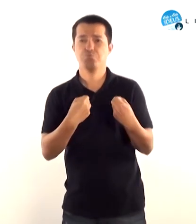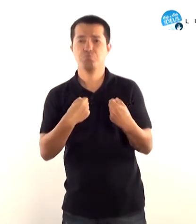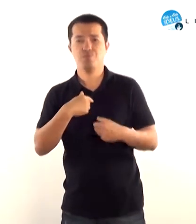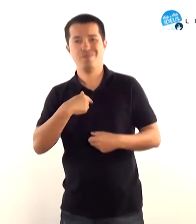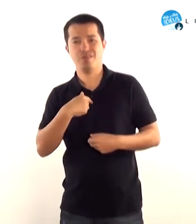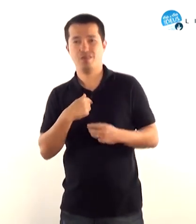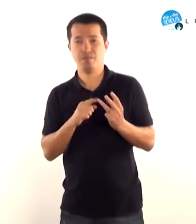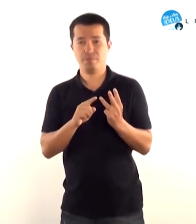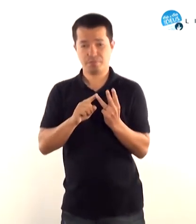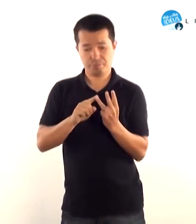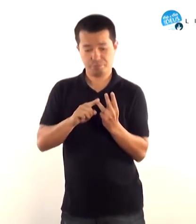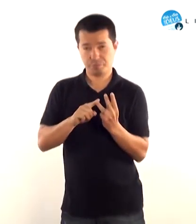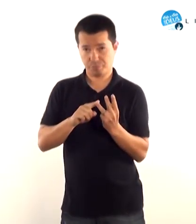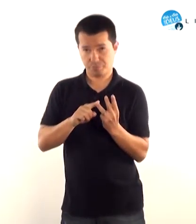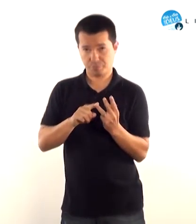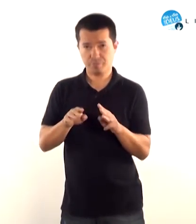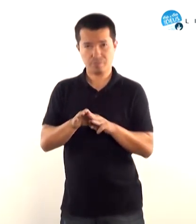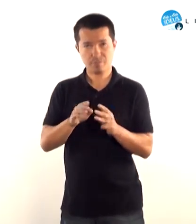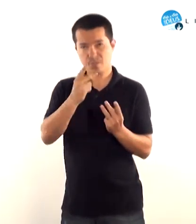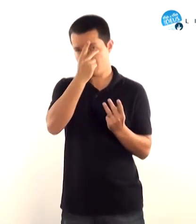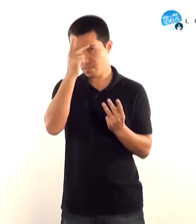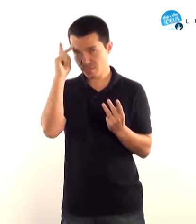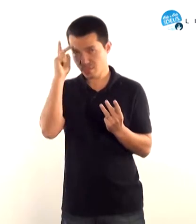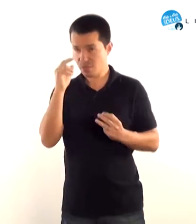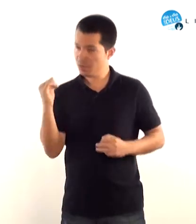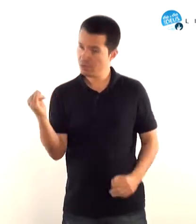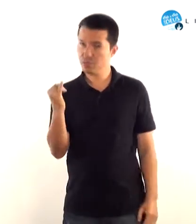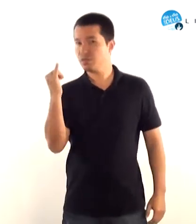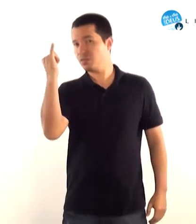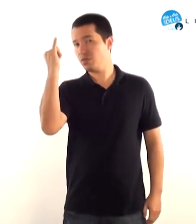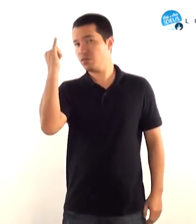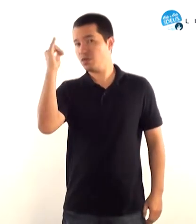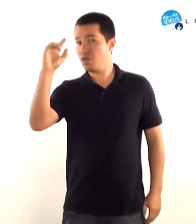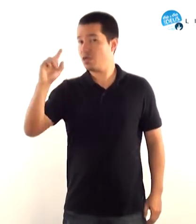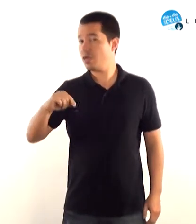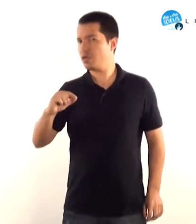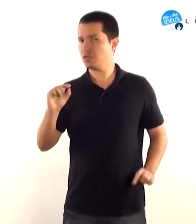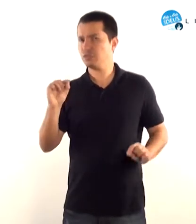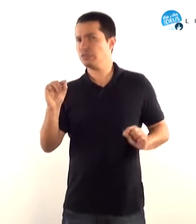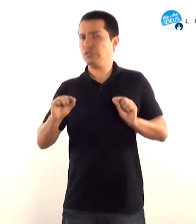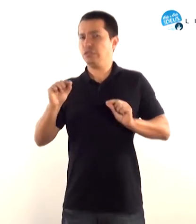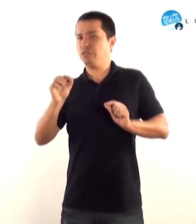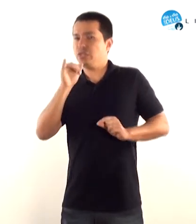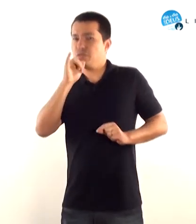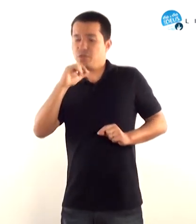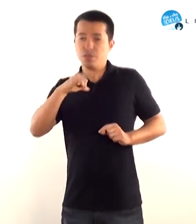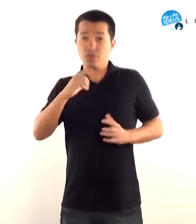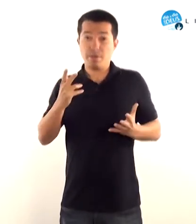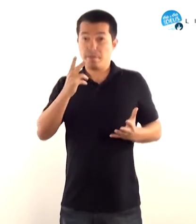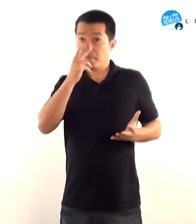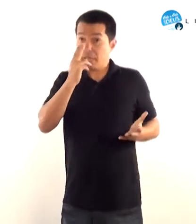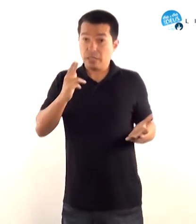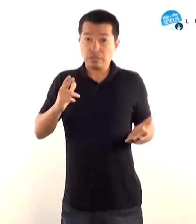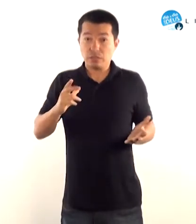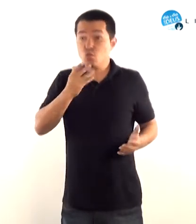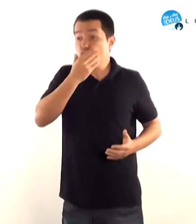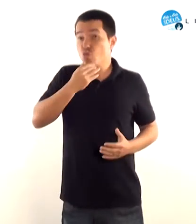de Abraão? E por fim, quero olhar essa mesma história na perspectiva de um personagem enigmático da